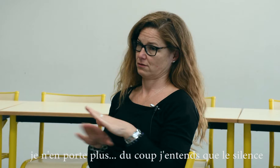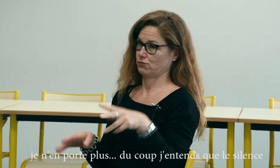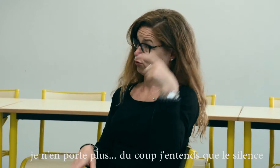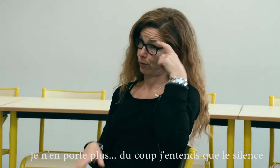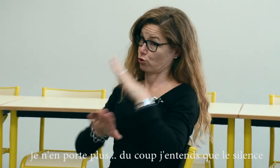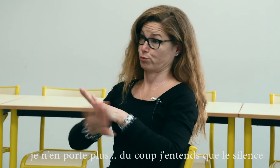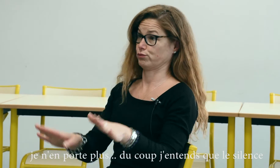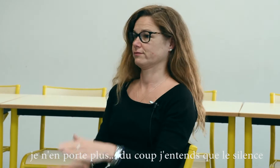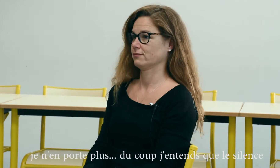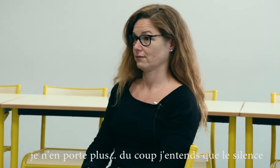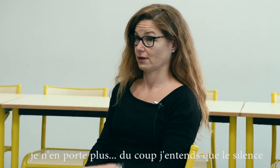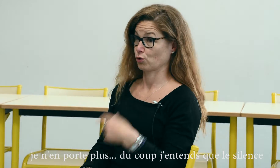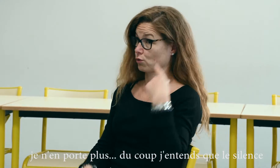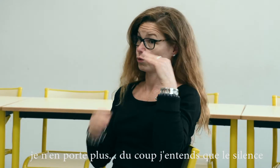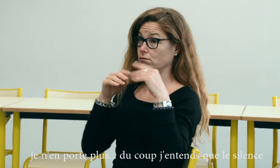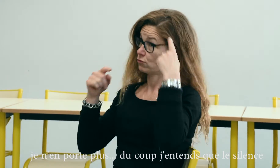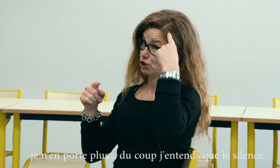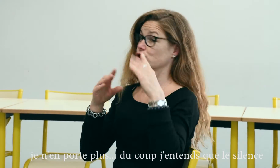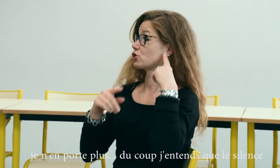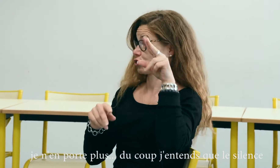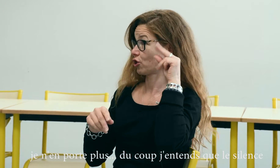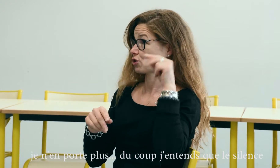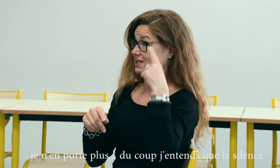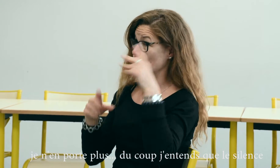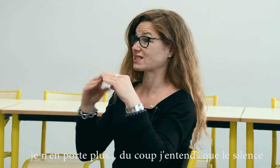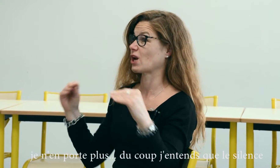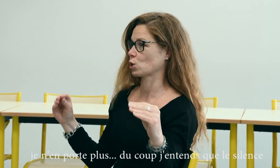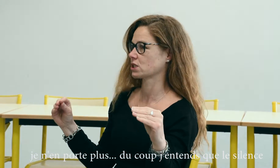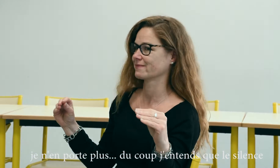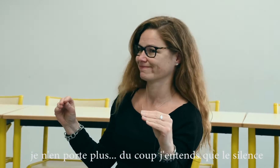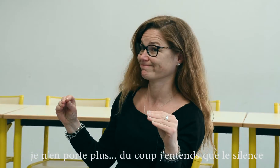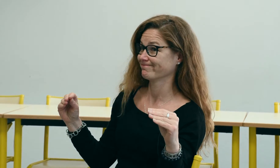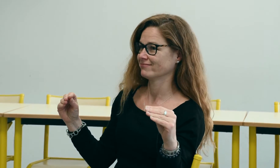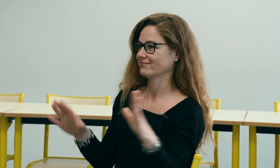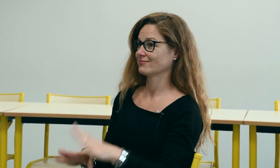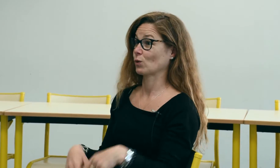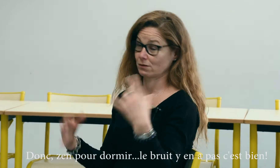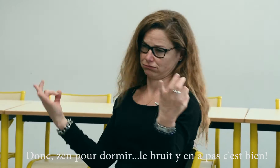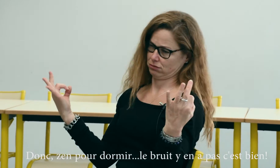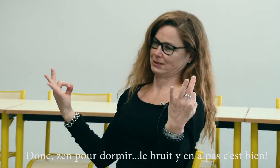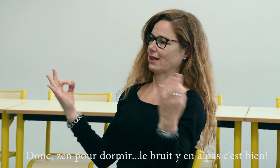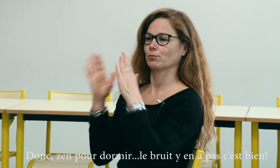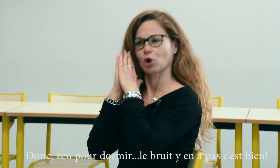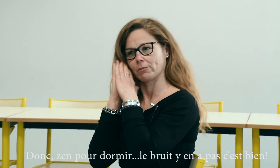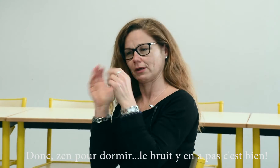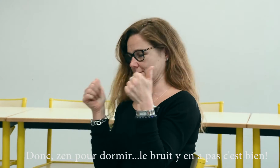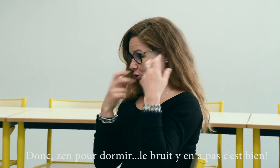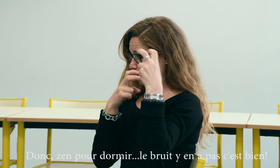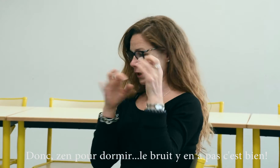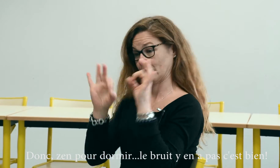Et on ne porte pas. Donc, j'entends, c'est le silence. Donc, ça n'est pas dormi. Le bruit, il n'y en a